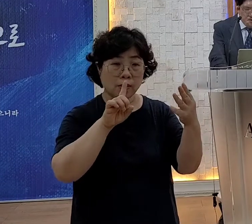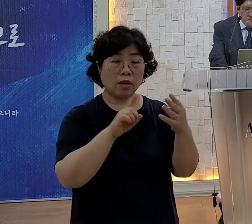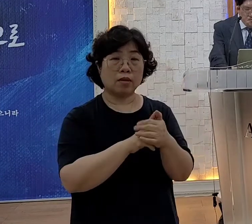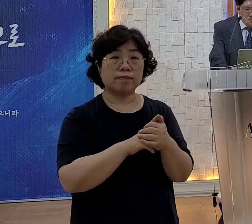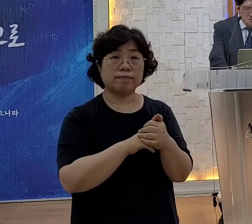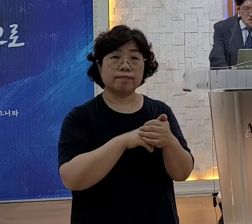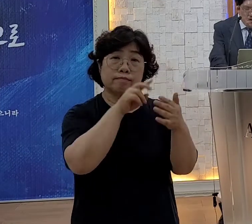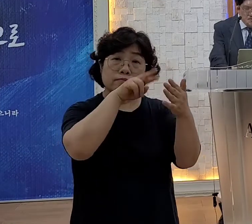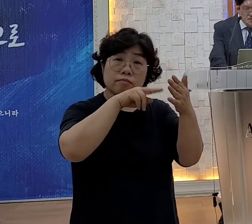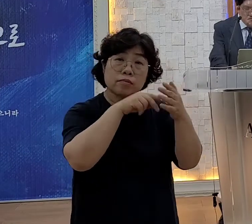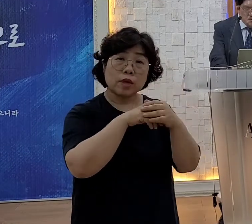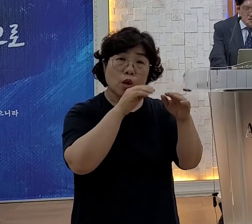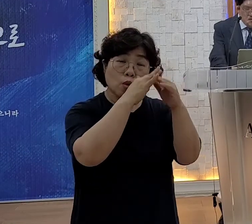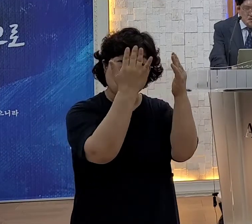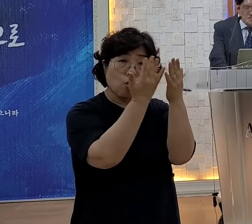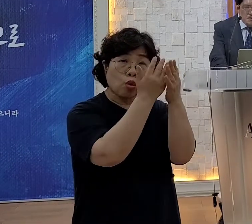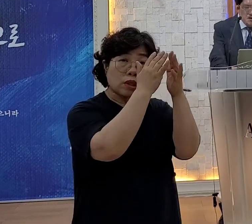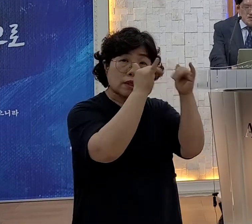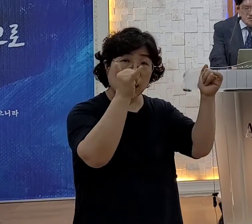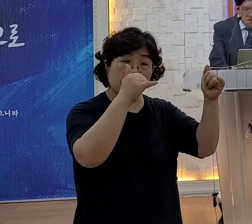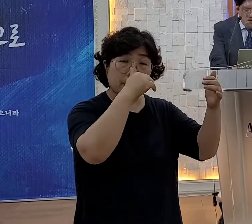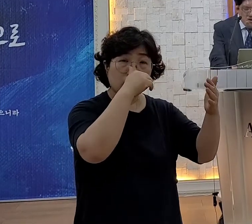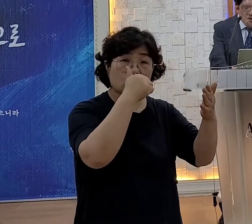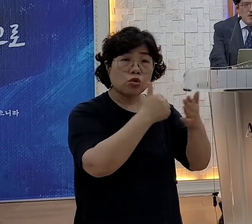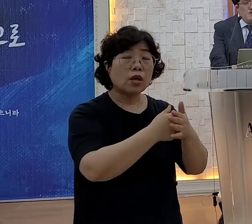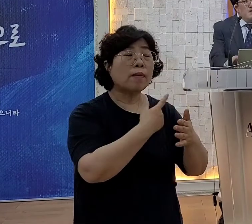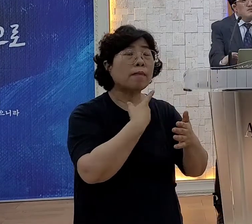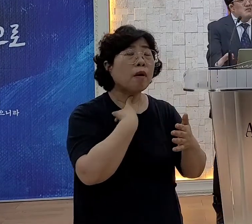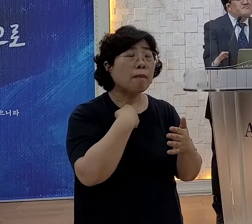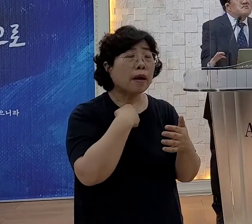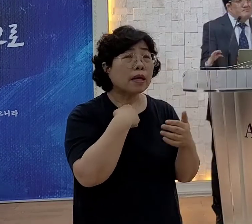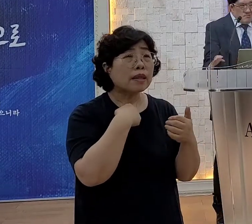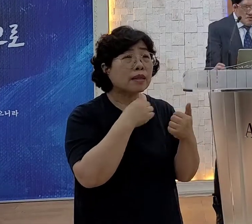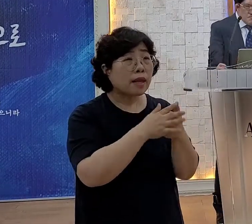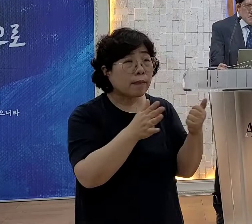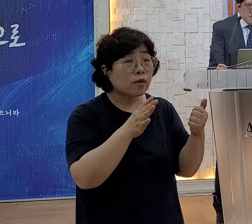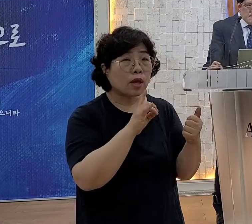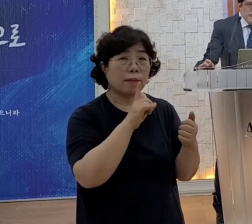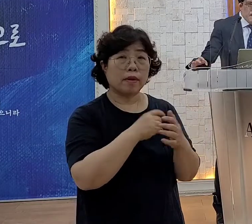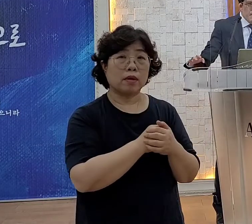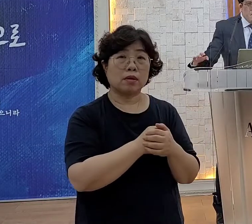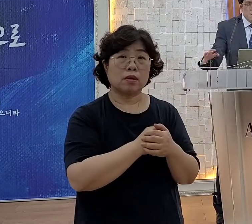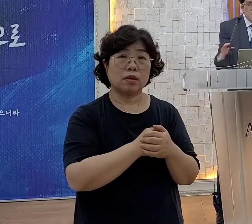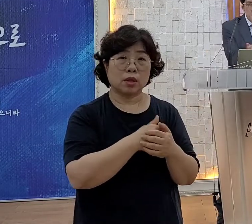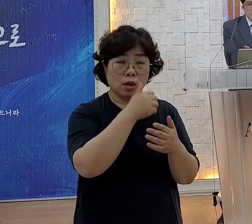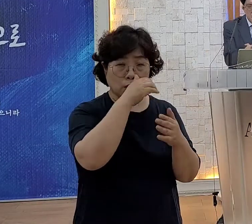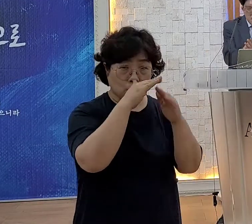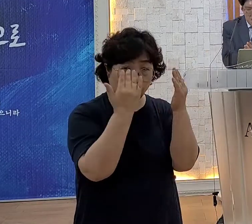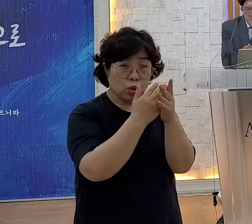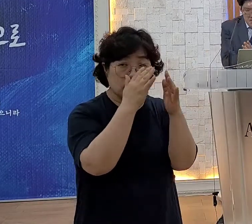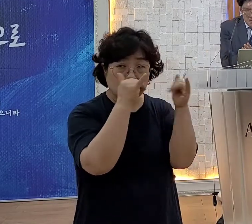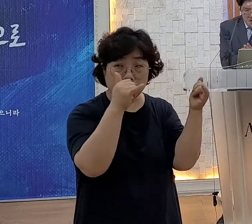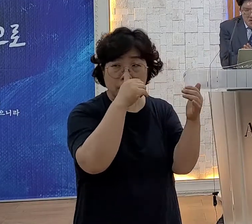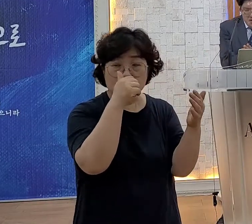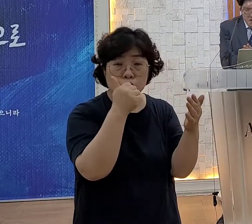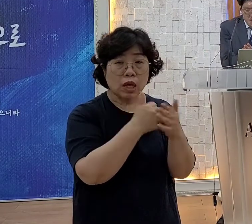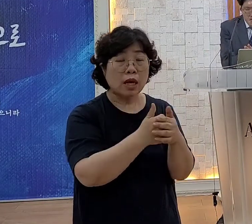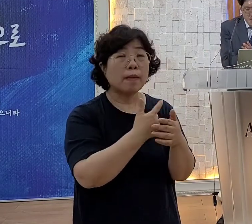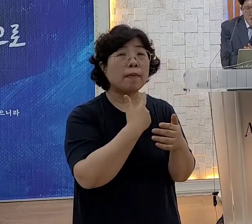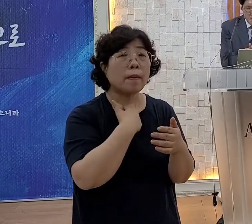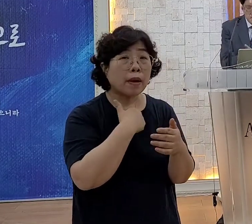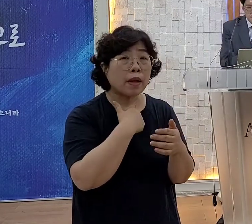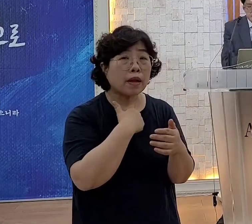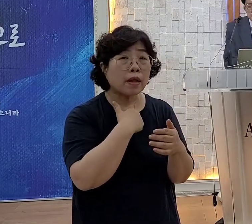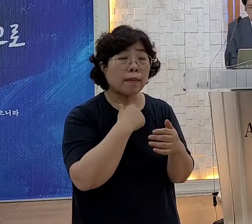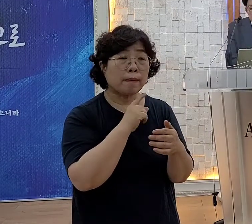뭐냐면, 모든 사람이 죄를 범하였음에, 이게 이제 첫 번째 문장. 모든 사람이 죄를 범했다.